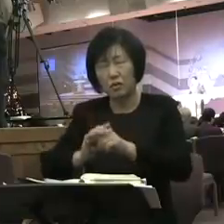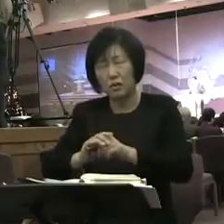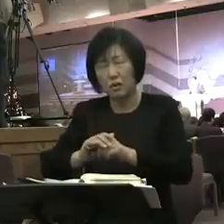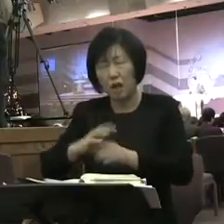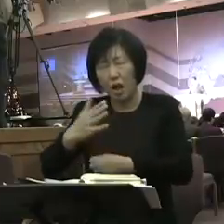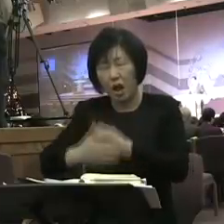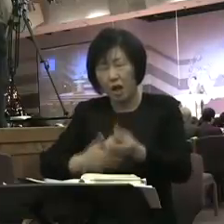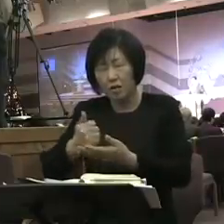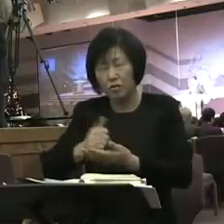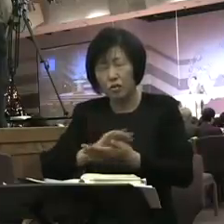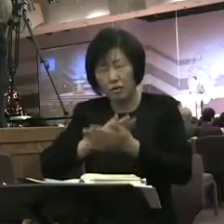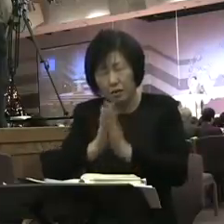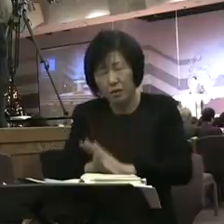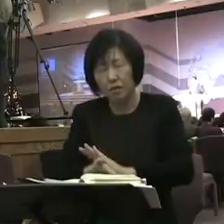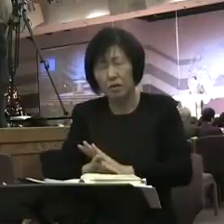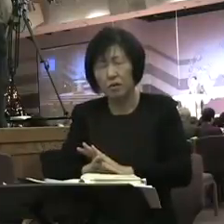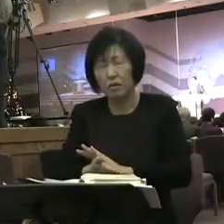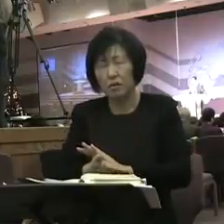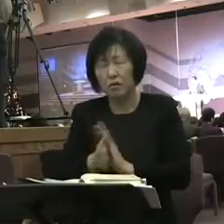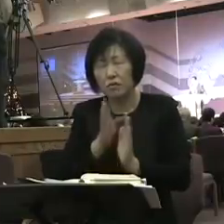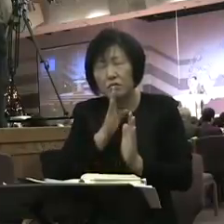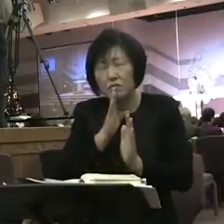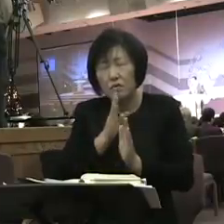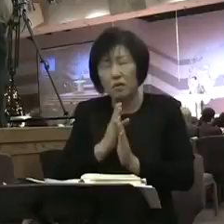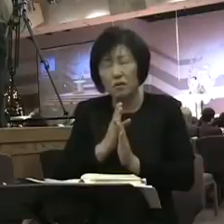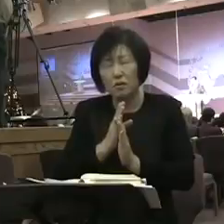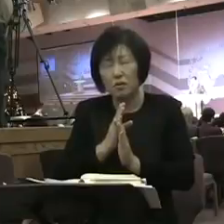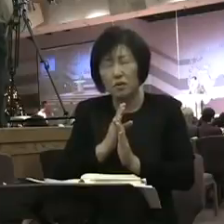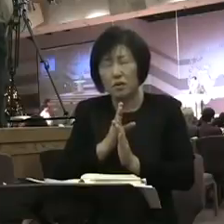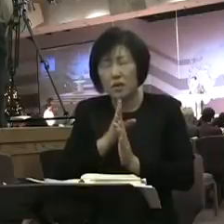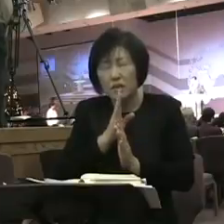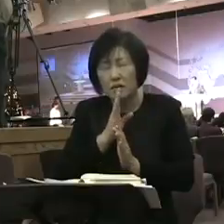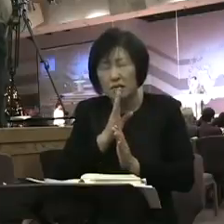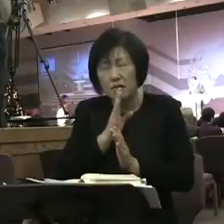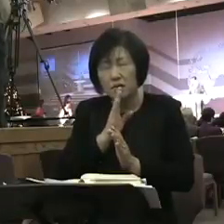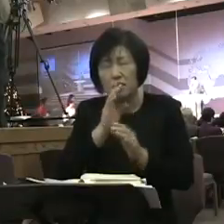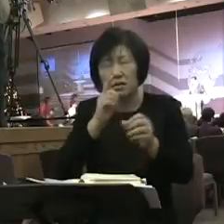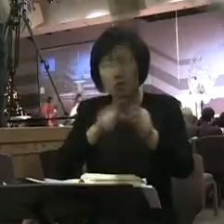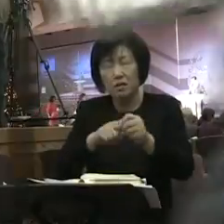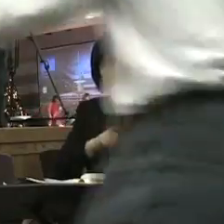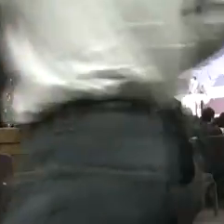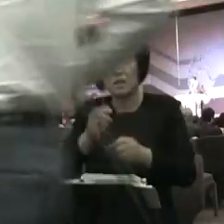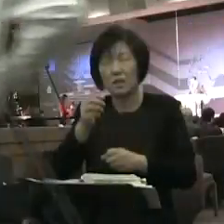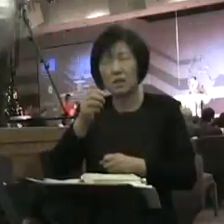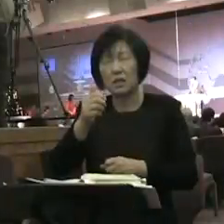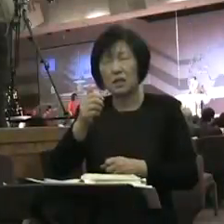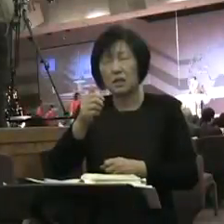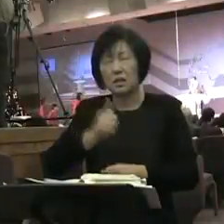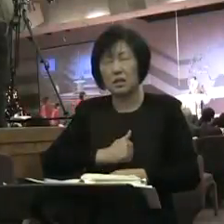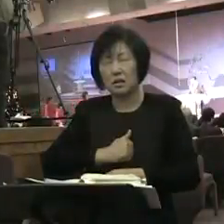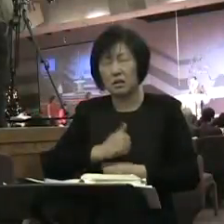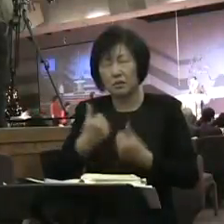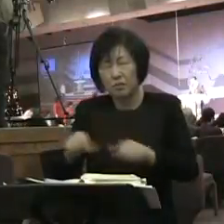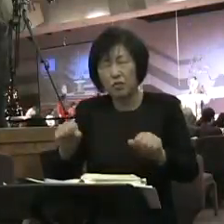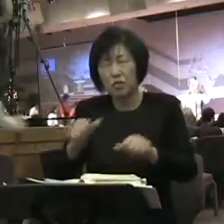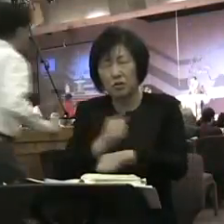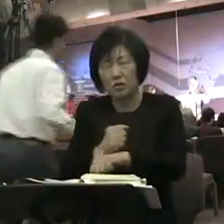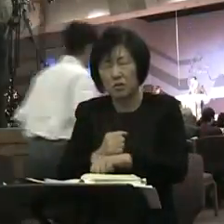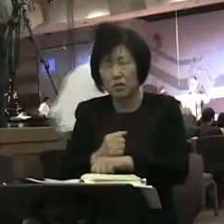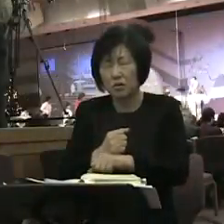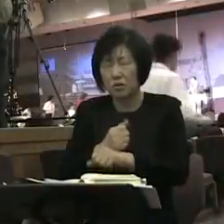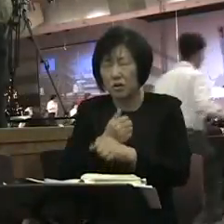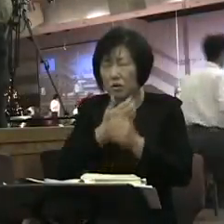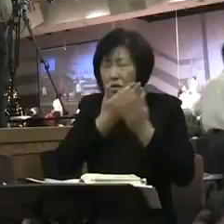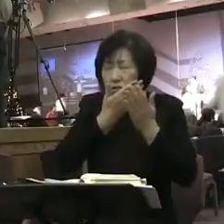하나님께서 우리의 변화를, 정말 우리의 실질적인 자아가 깨어지고 하나님의 귀한